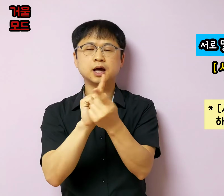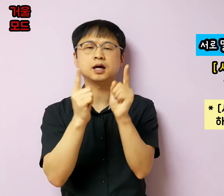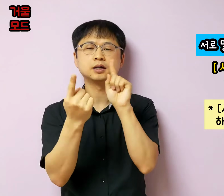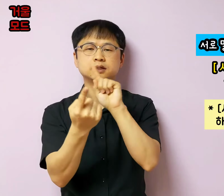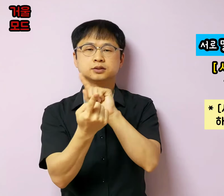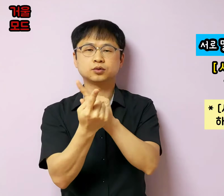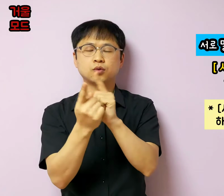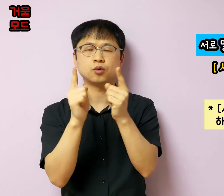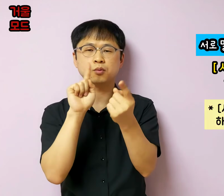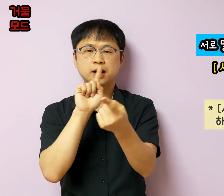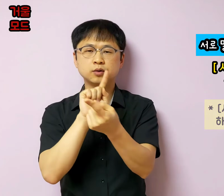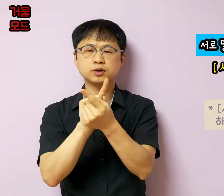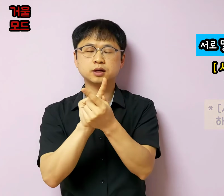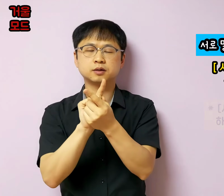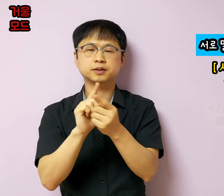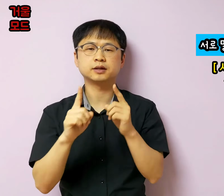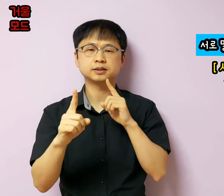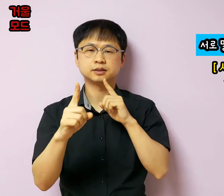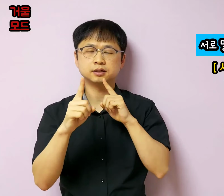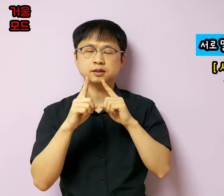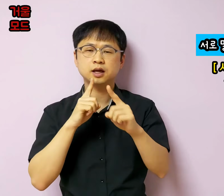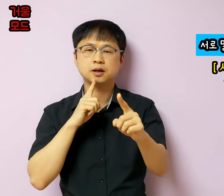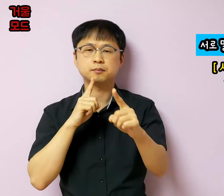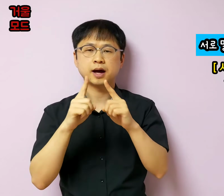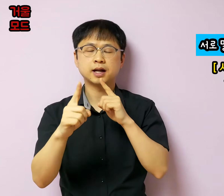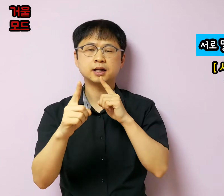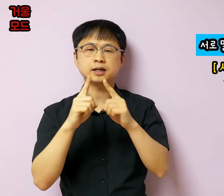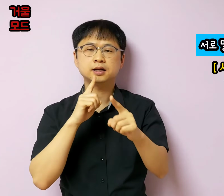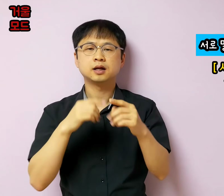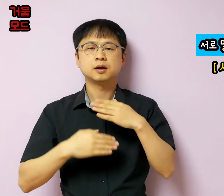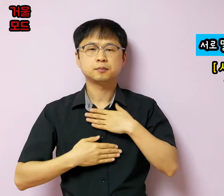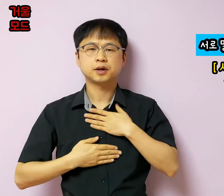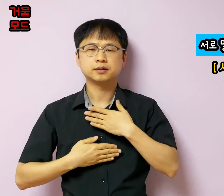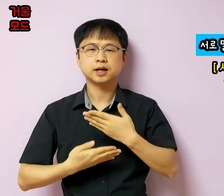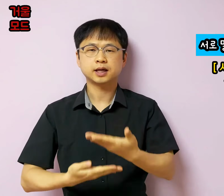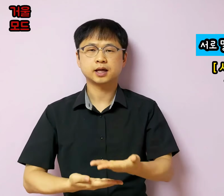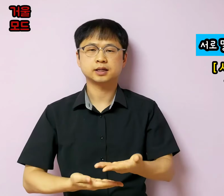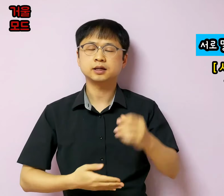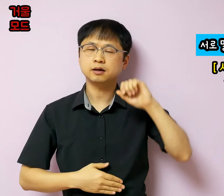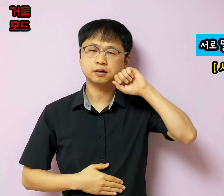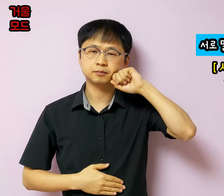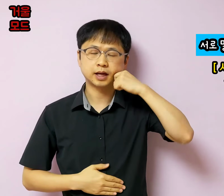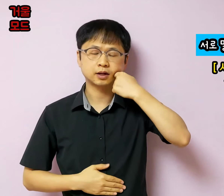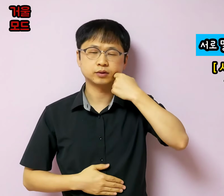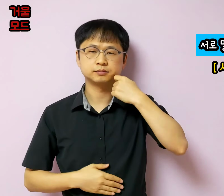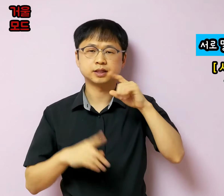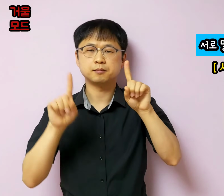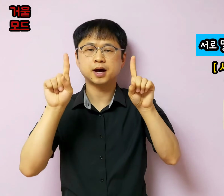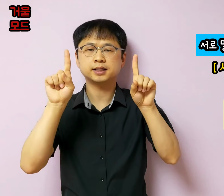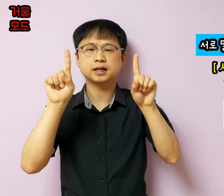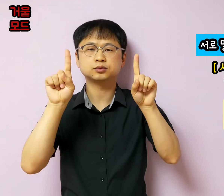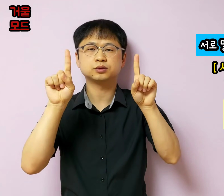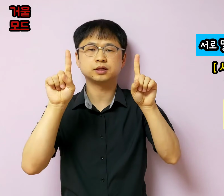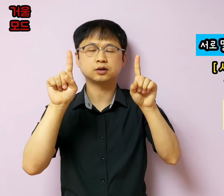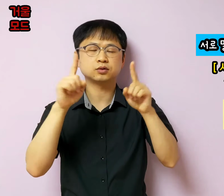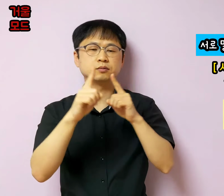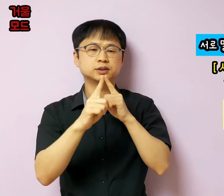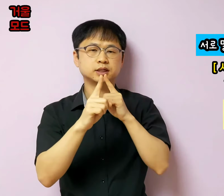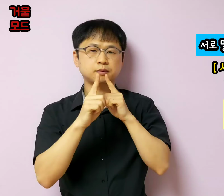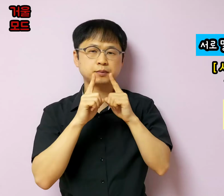서로입니다. 서로 말 놓기가 어렵다. 여기서는 말 편하게 하기 어렵다라고 했습니다. 말이라는 수어는 양손 검지를 입